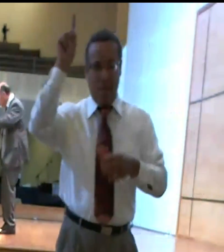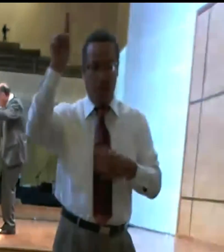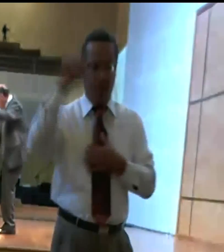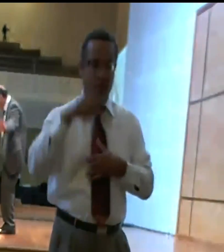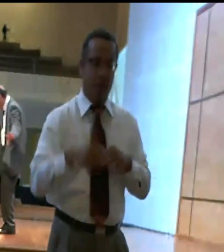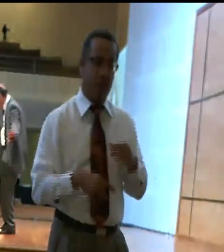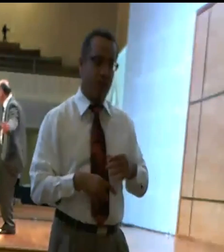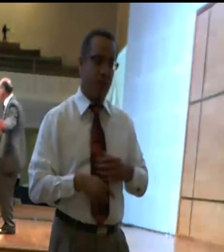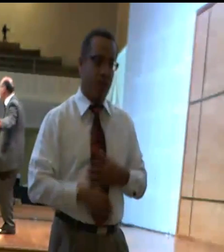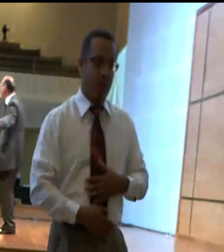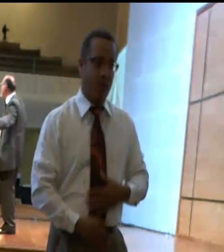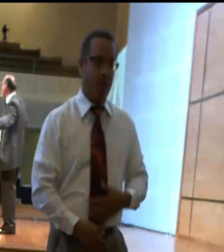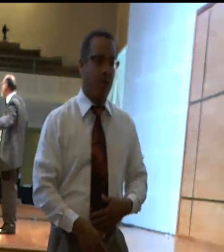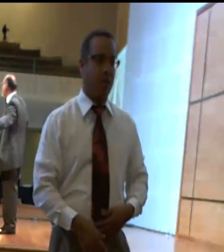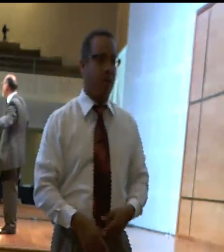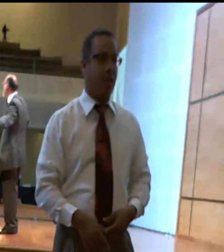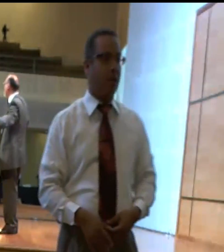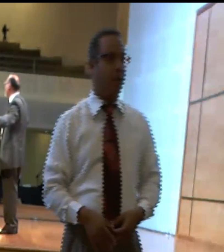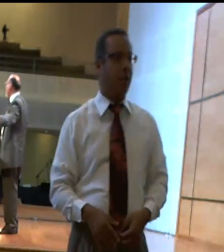Se muere un individuo